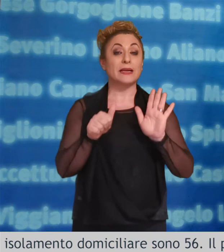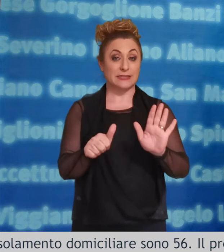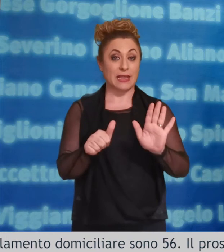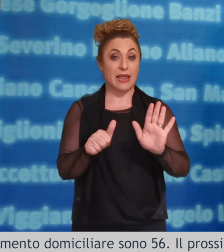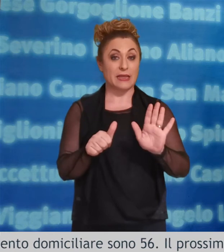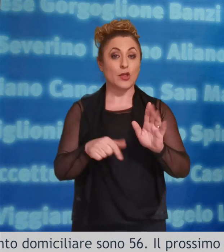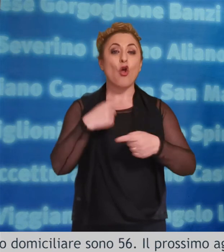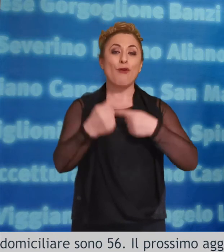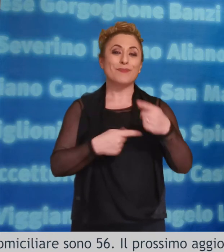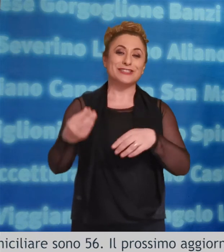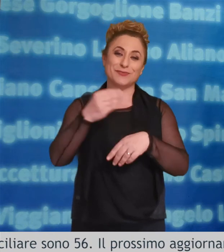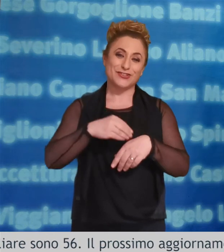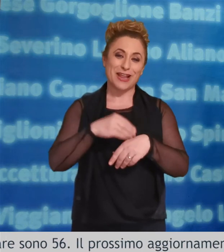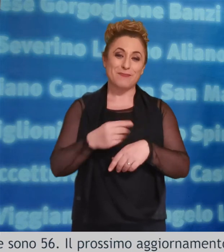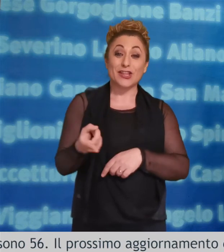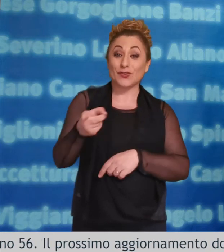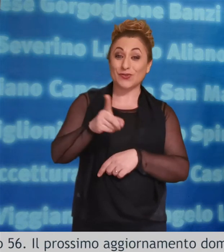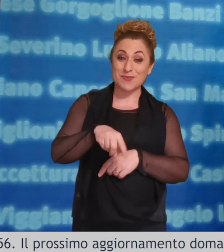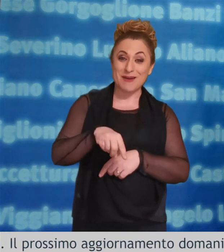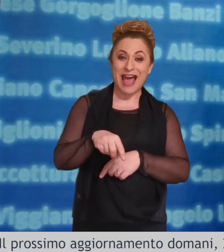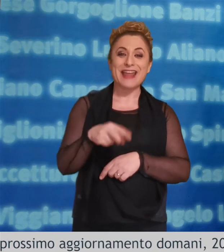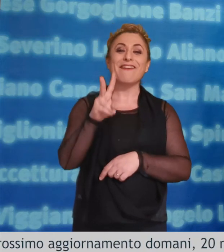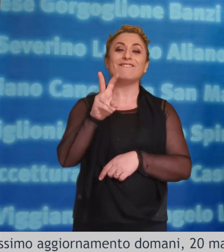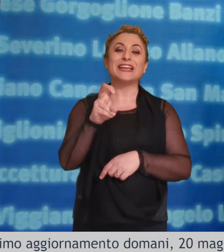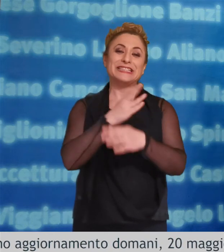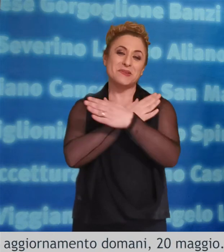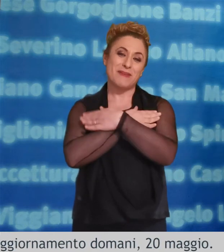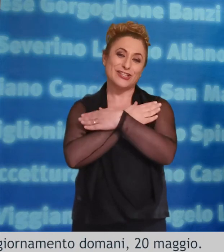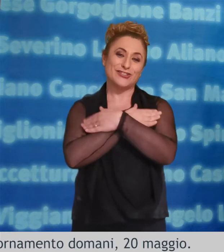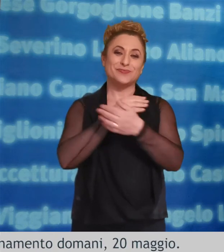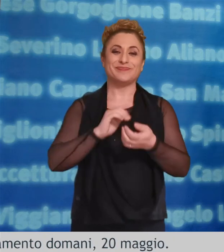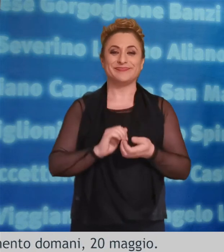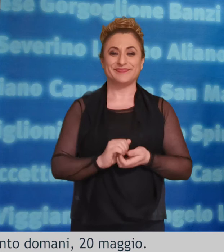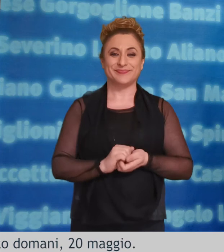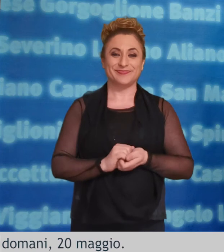il prossimo aggiornamento domani 20 maggio